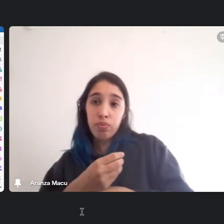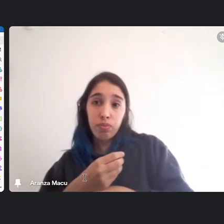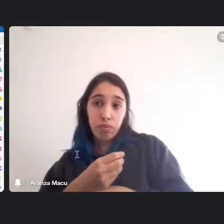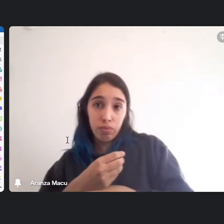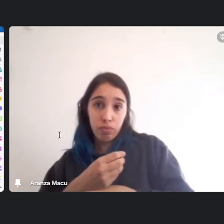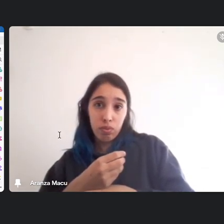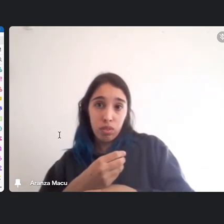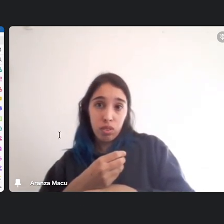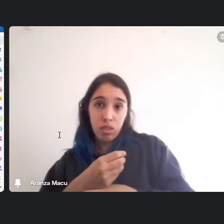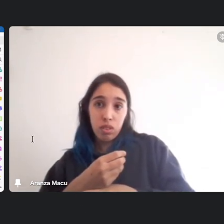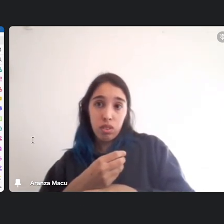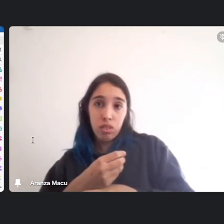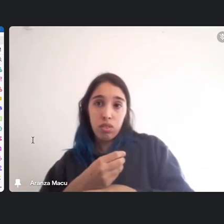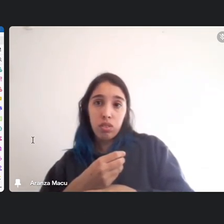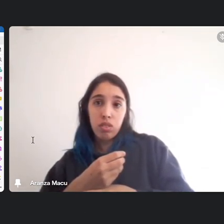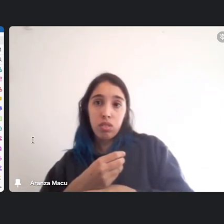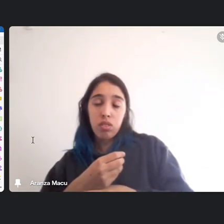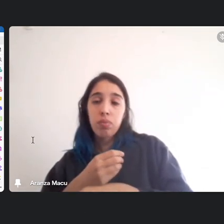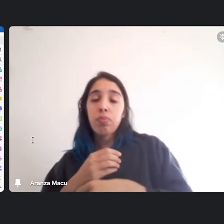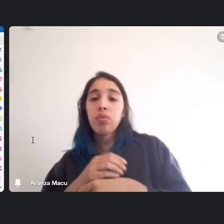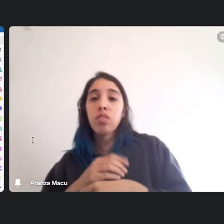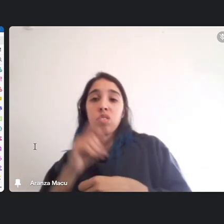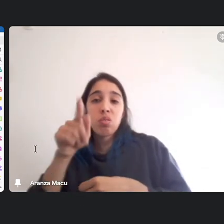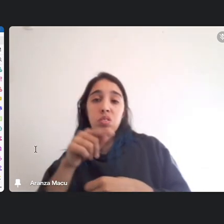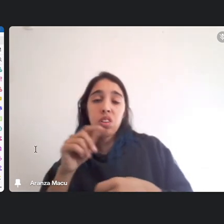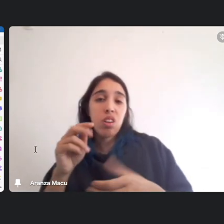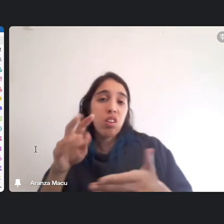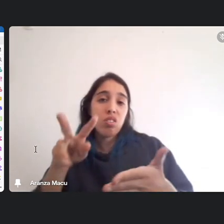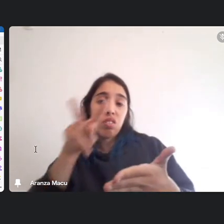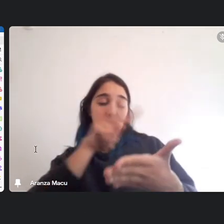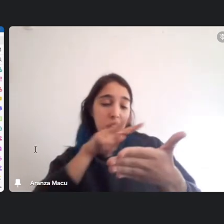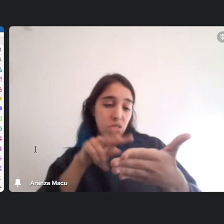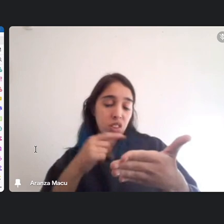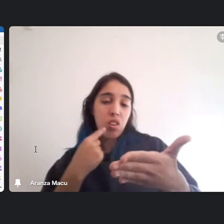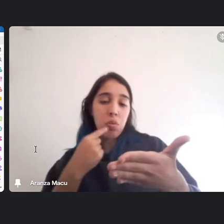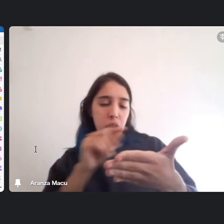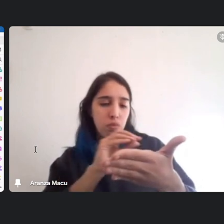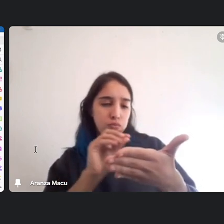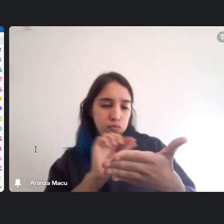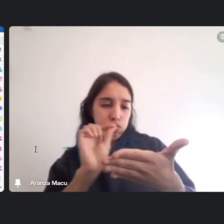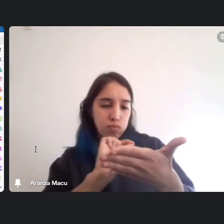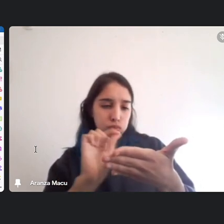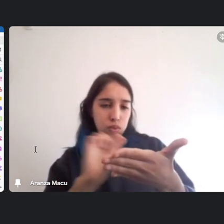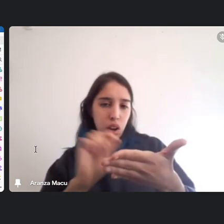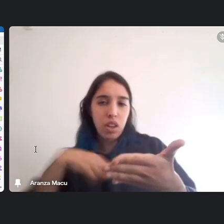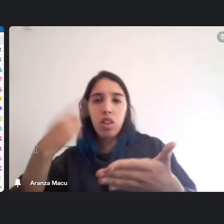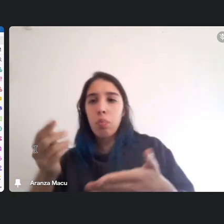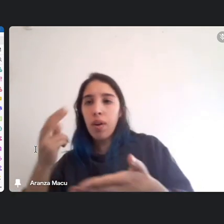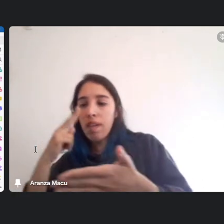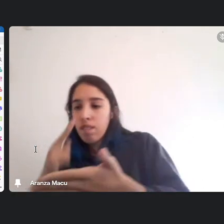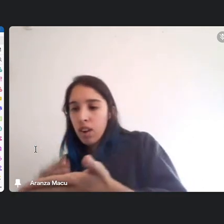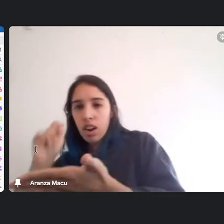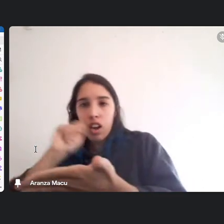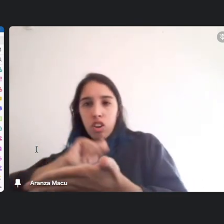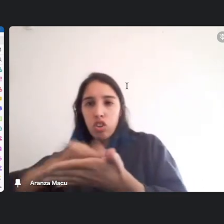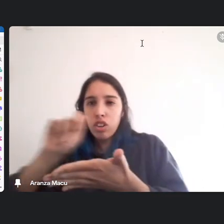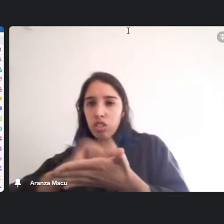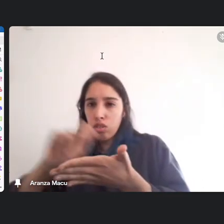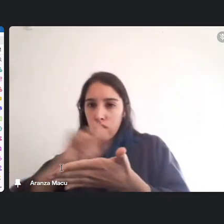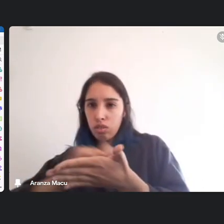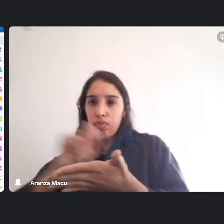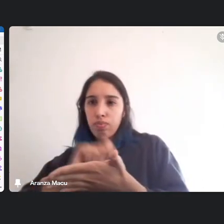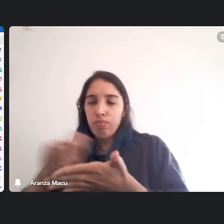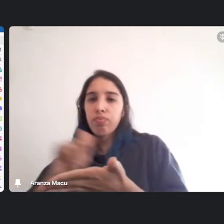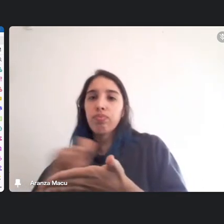traducidas. Ustedes las hacen sin mirar y después se corrigen y subrayan cuáles serían las dudas.